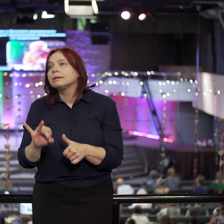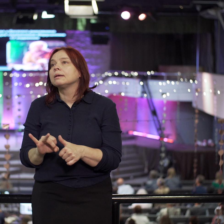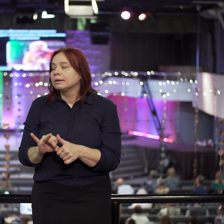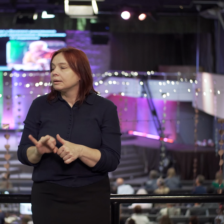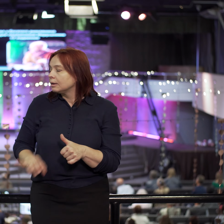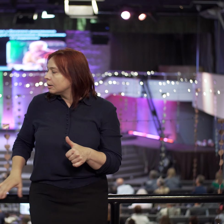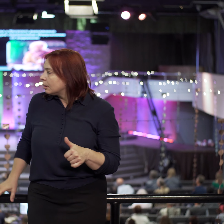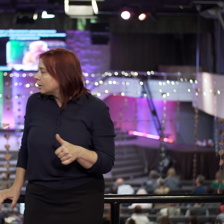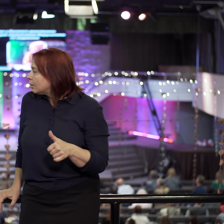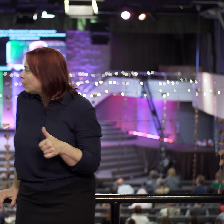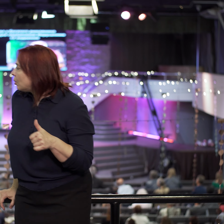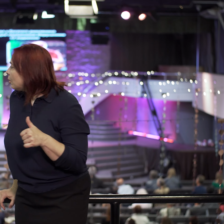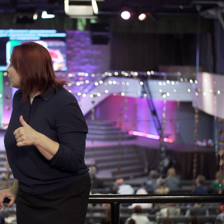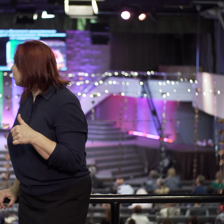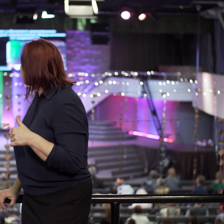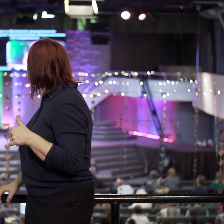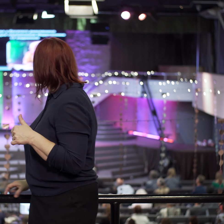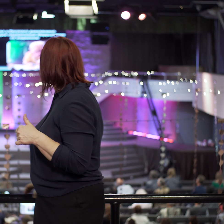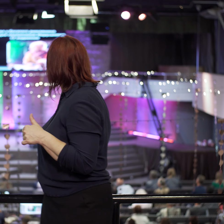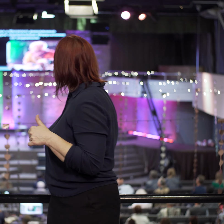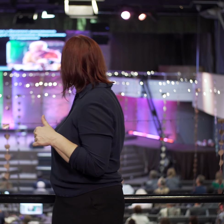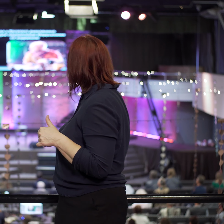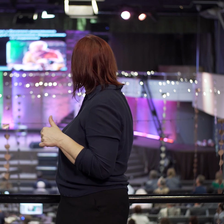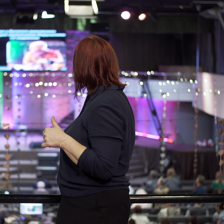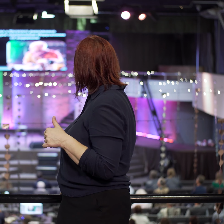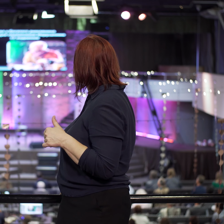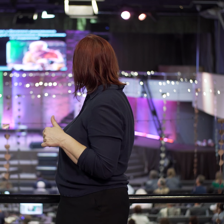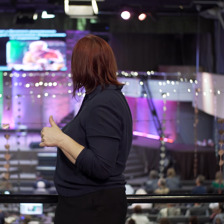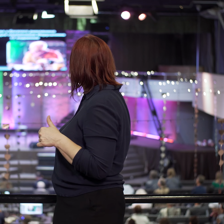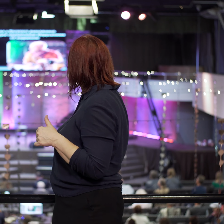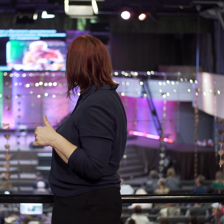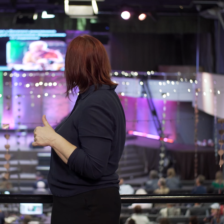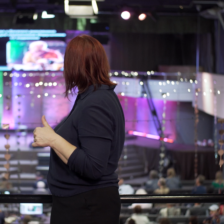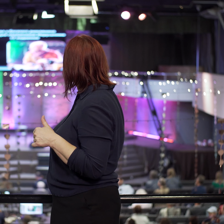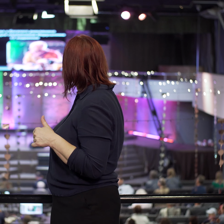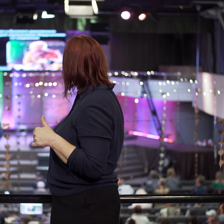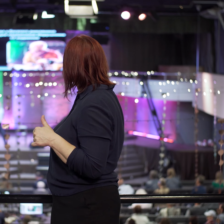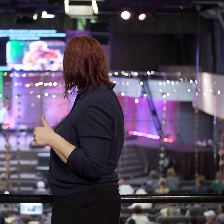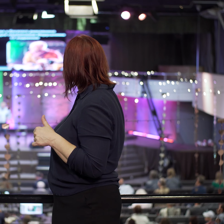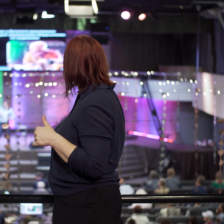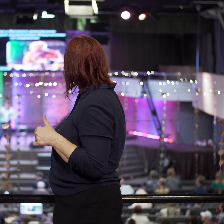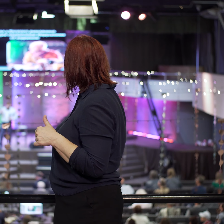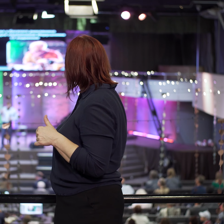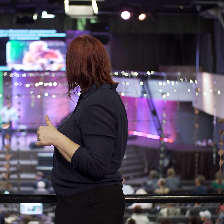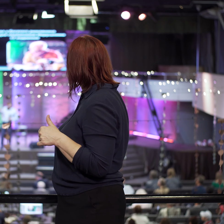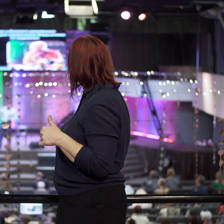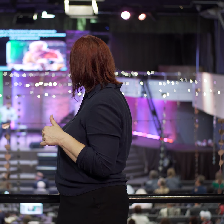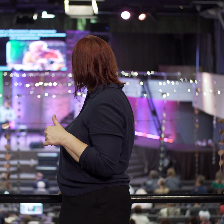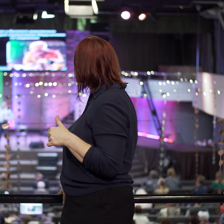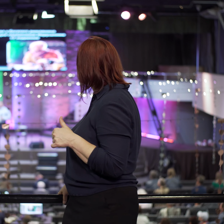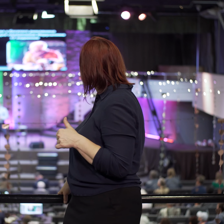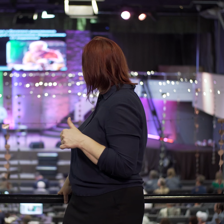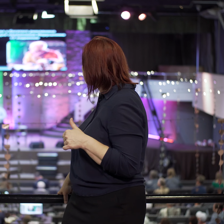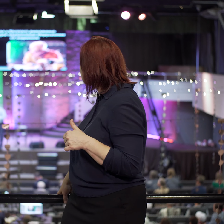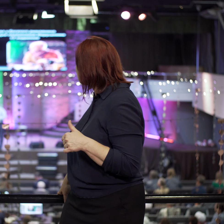Дело в том, что в традиции того времени было давать имена людям, то есть у человека могло